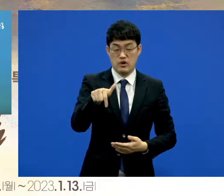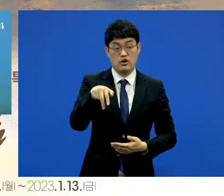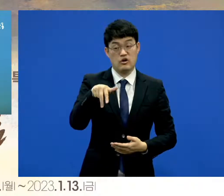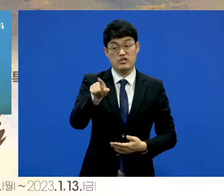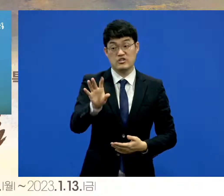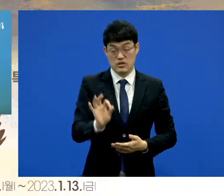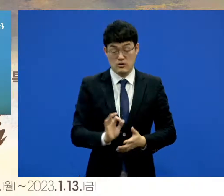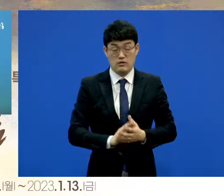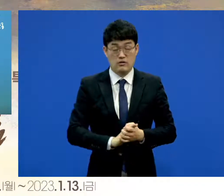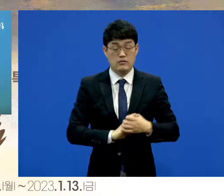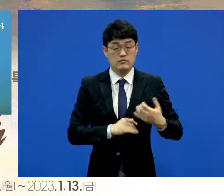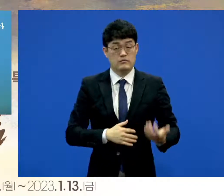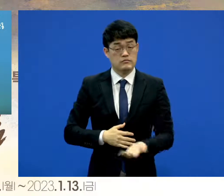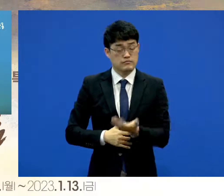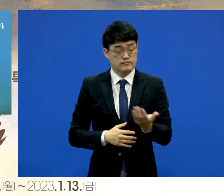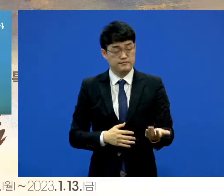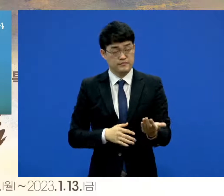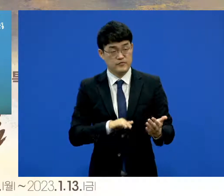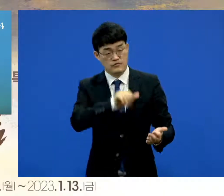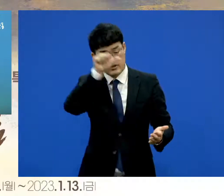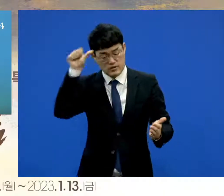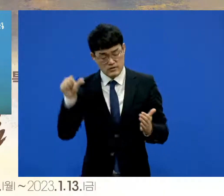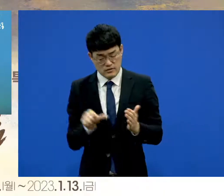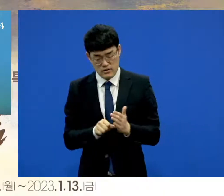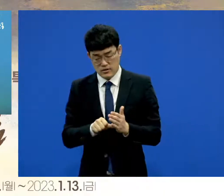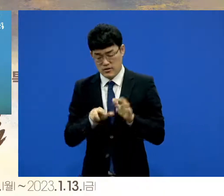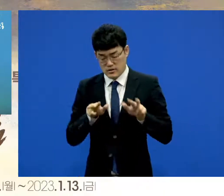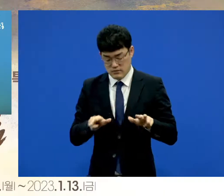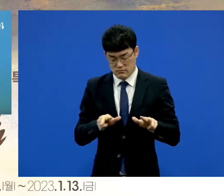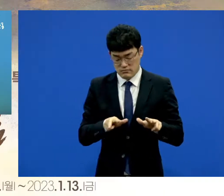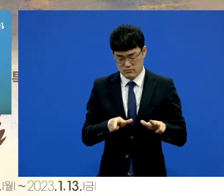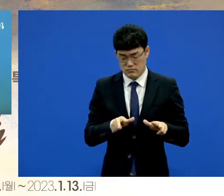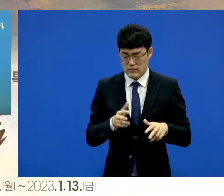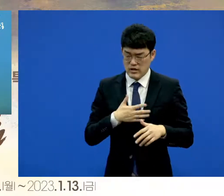여러분, 우리의 인생의 단계 여정들이 있습니다. 나는 어디에 있는가?